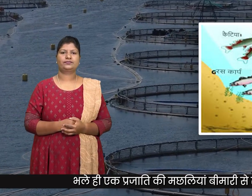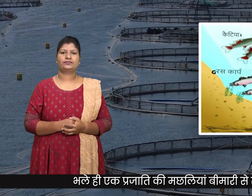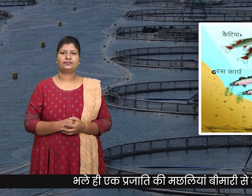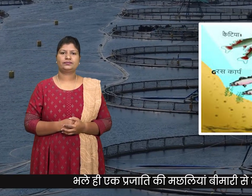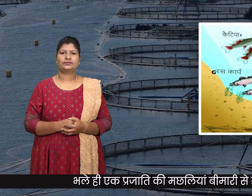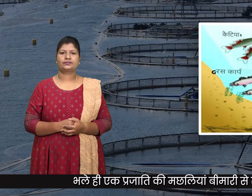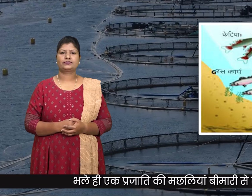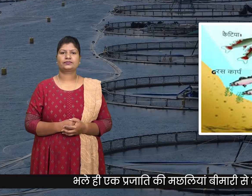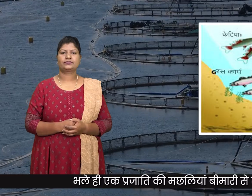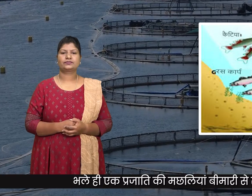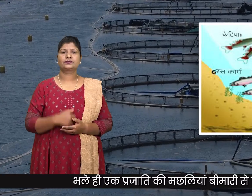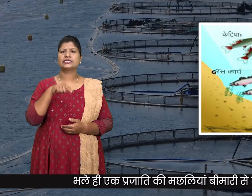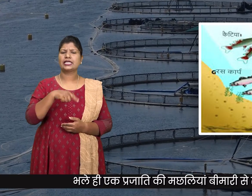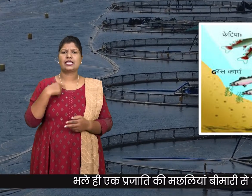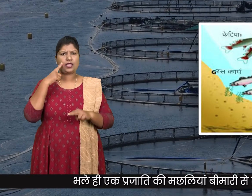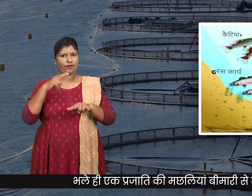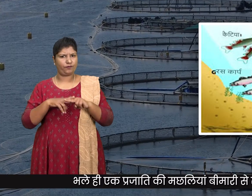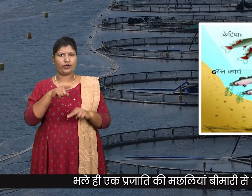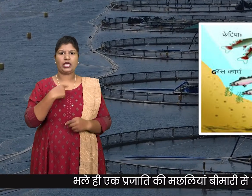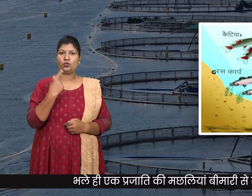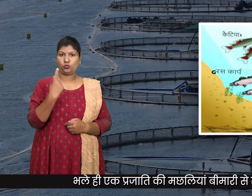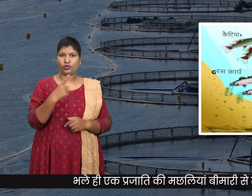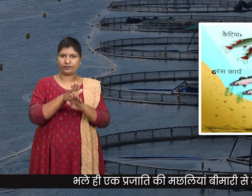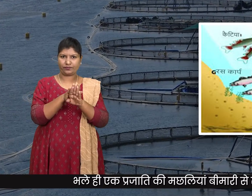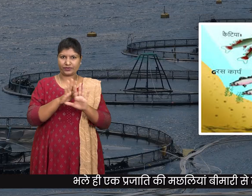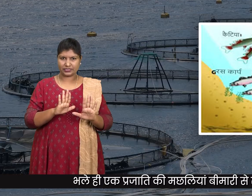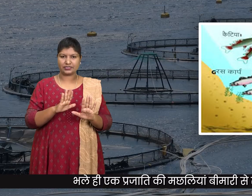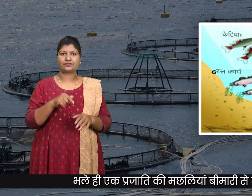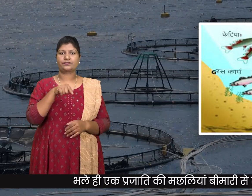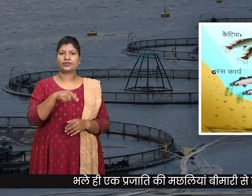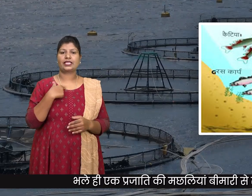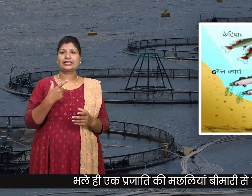भले ही एक प्रजाति की मछलियां बीमारी से संक्रमित हो,